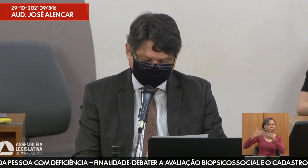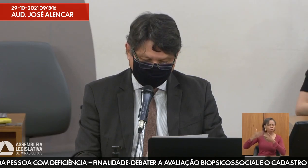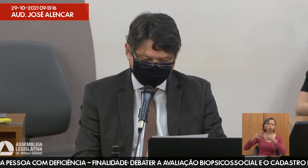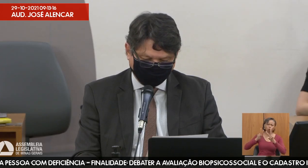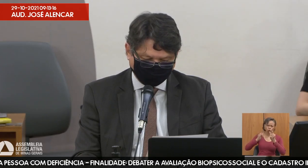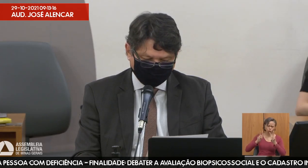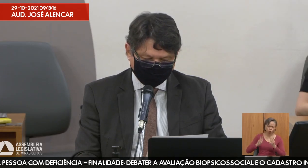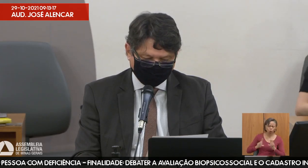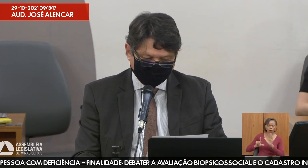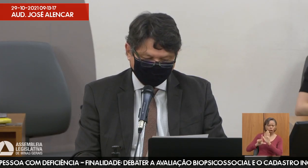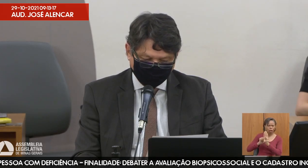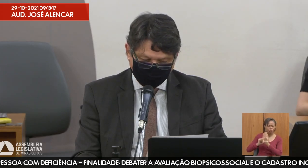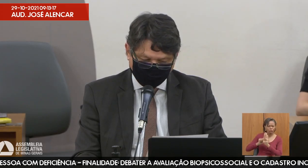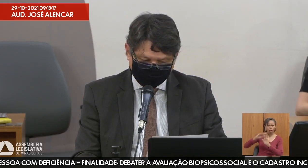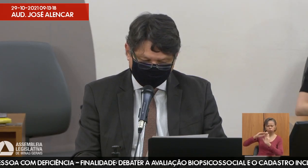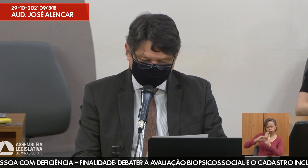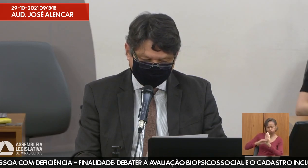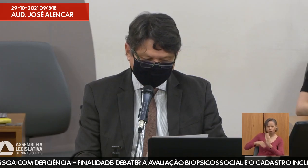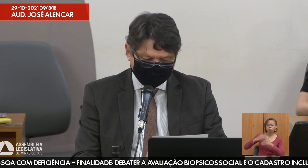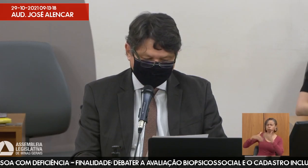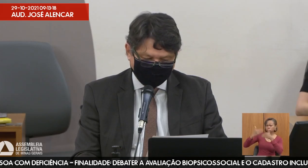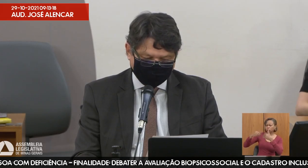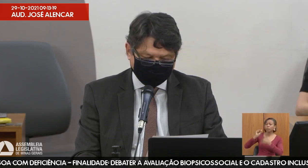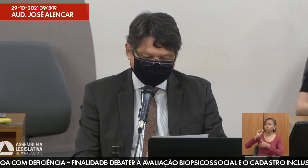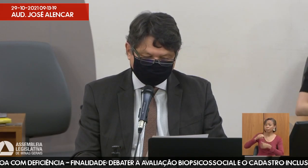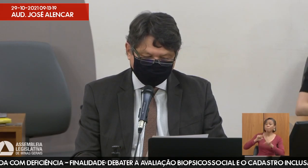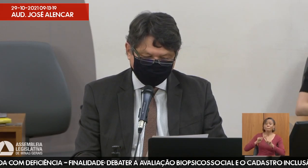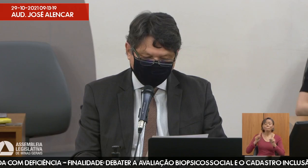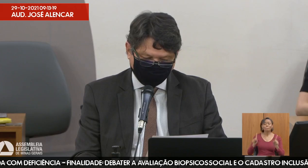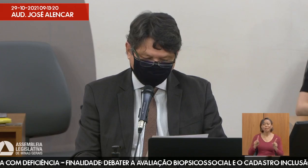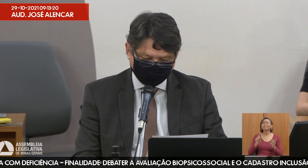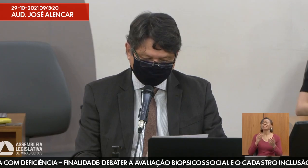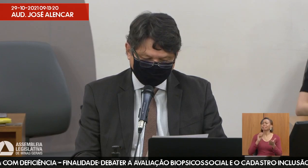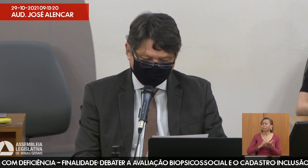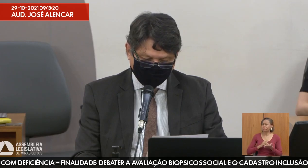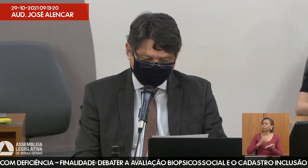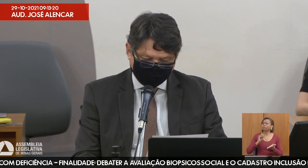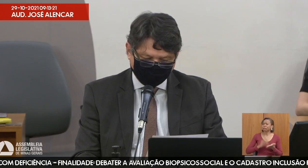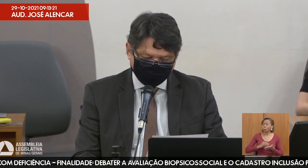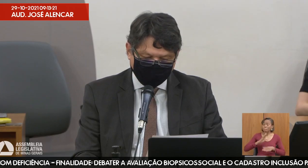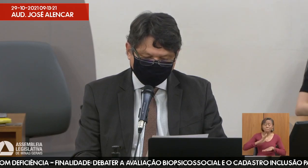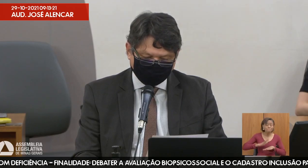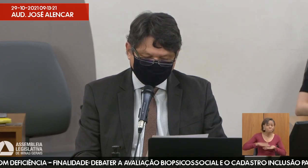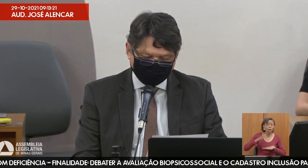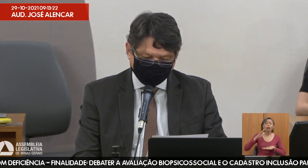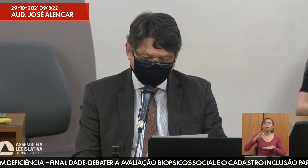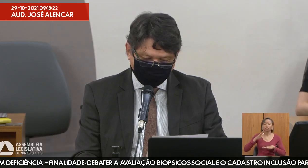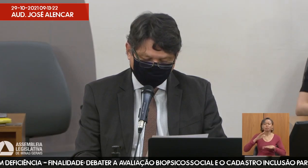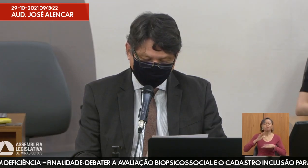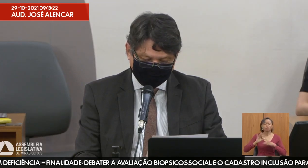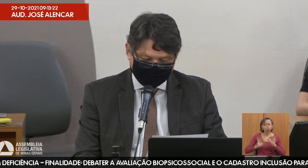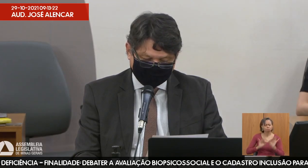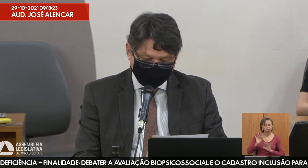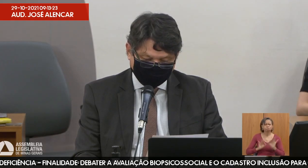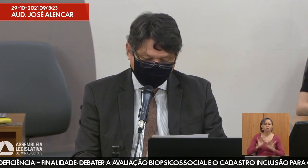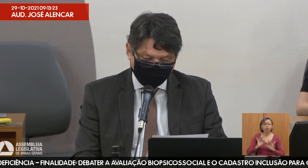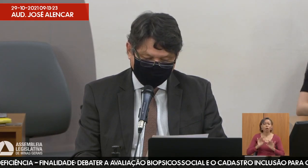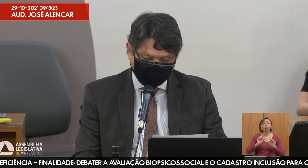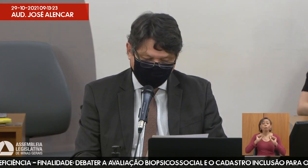legislação, muito ainda precisa ser feito para que os direitos desse grupo sejam